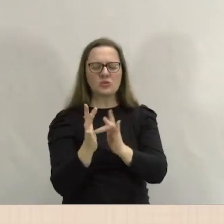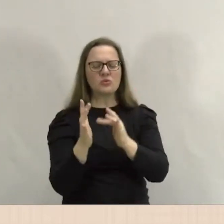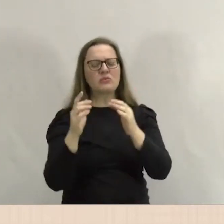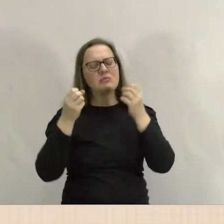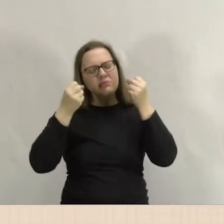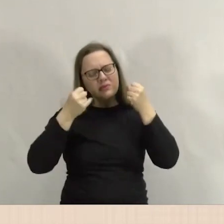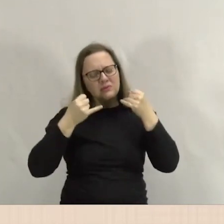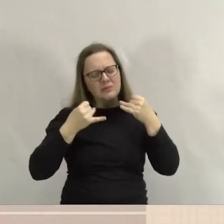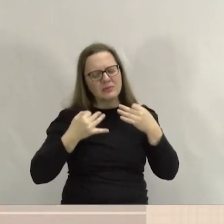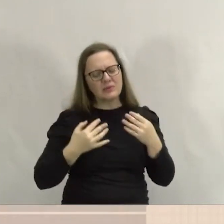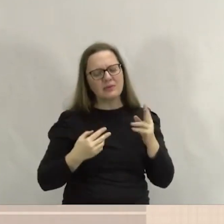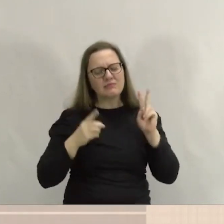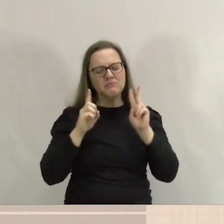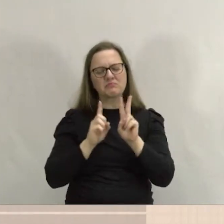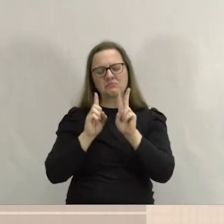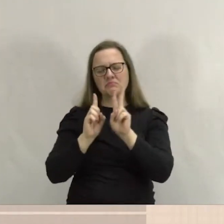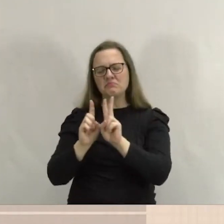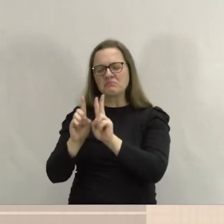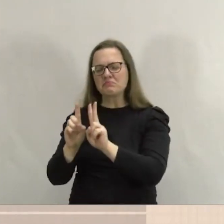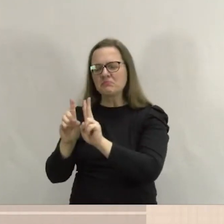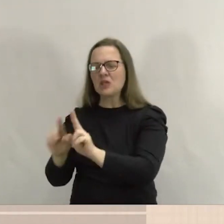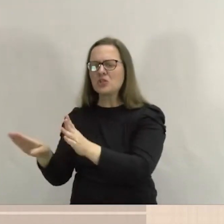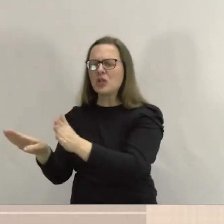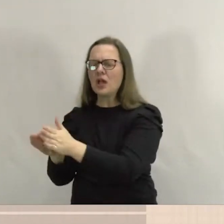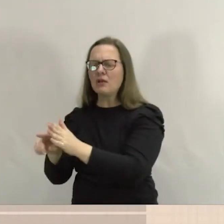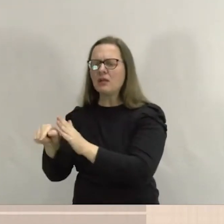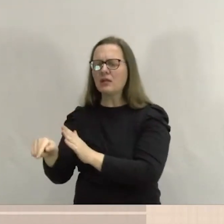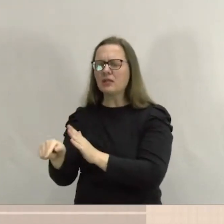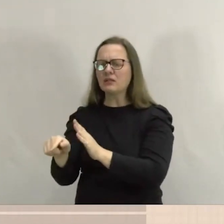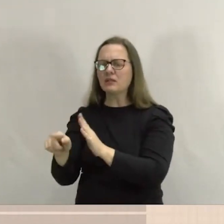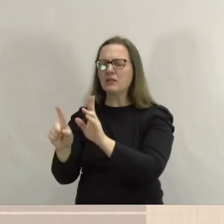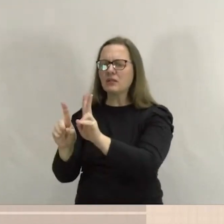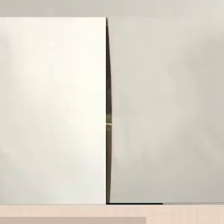E quando chegaram na aldeia, Jesus desapareceu.